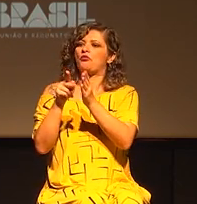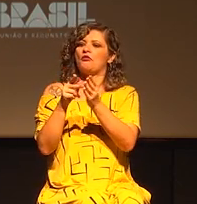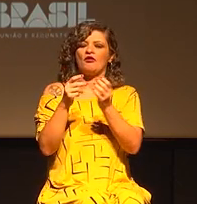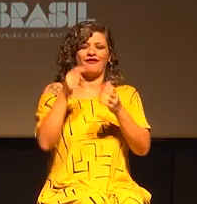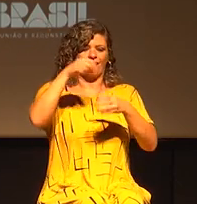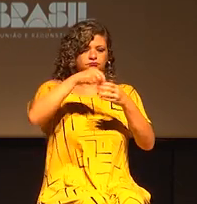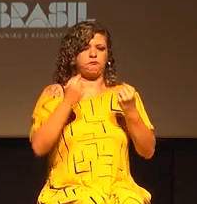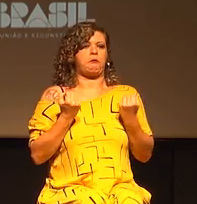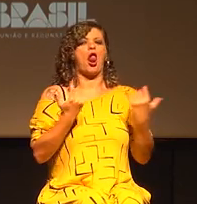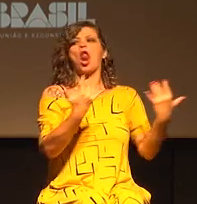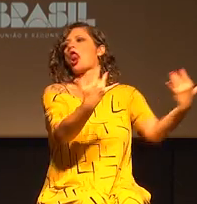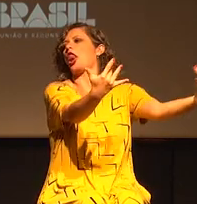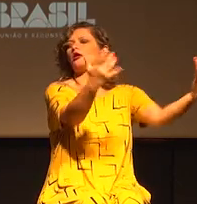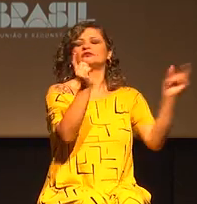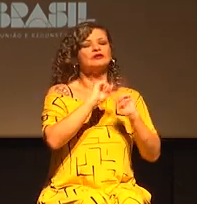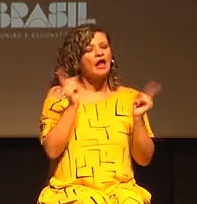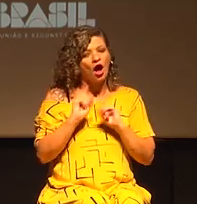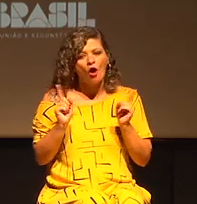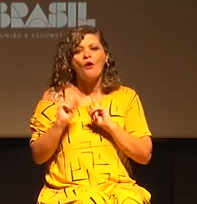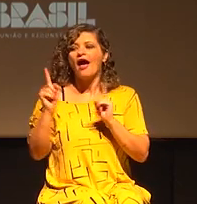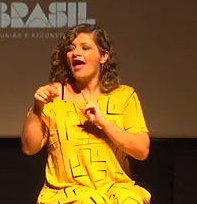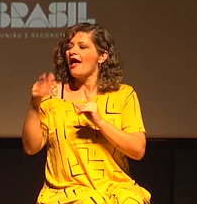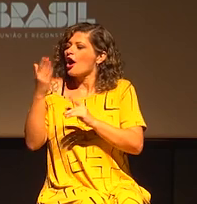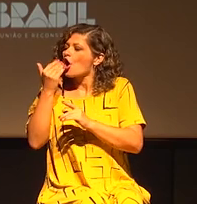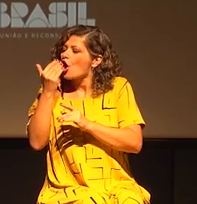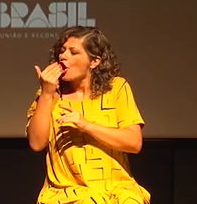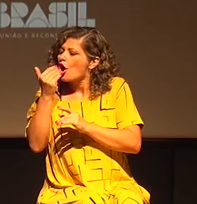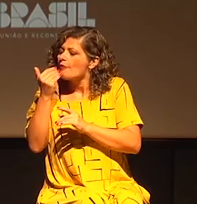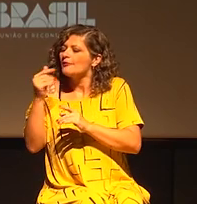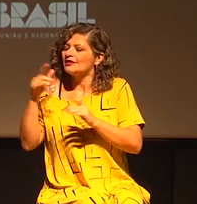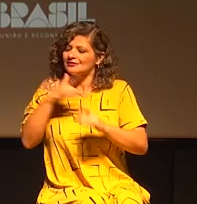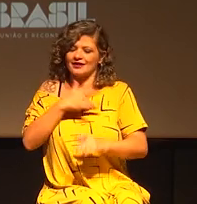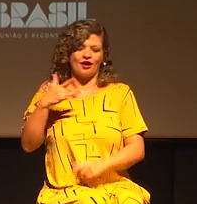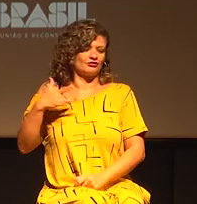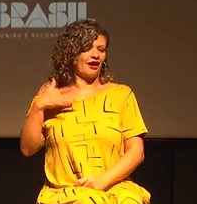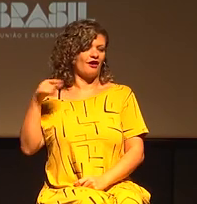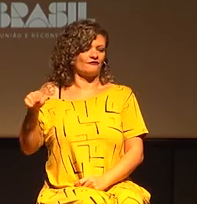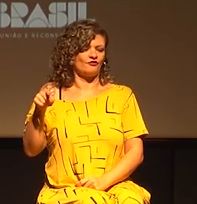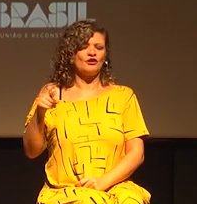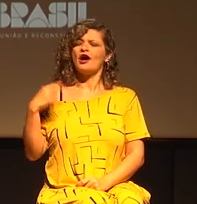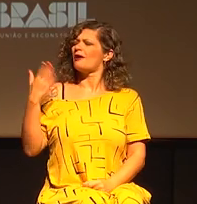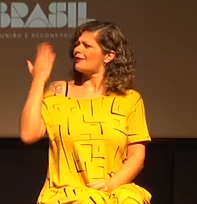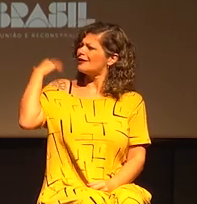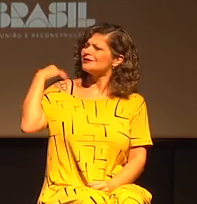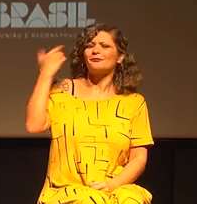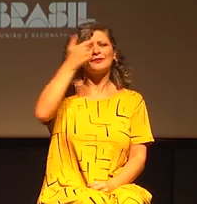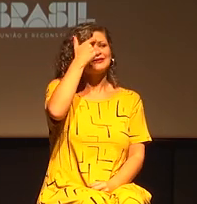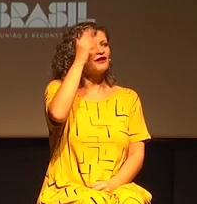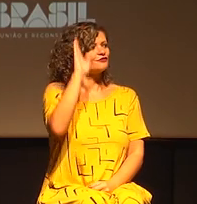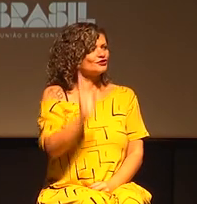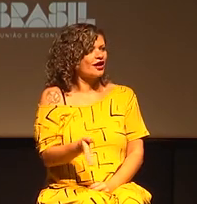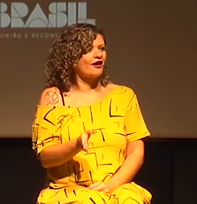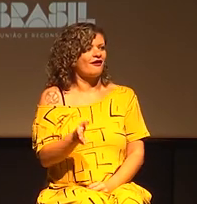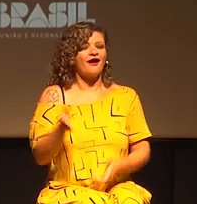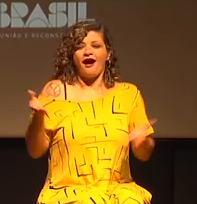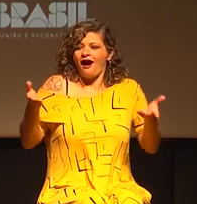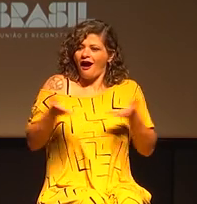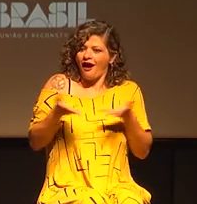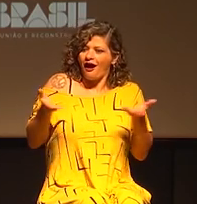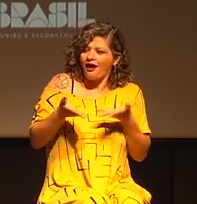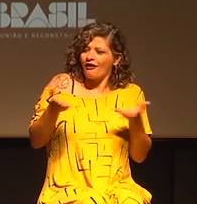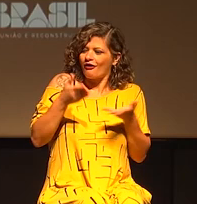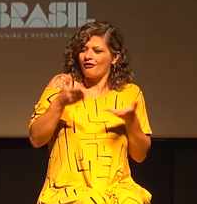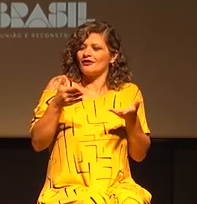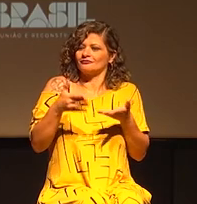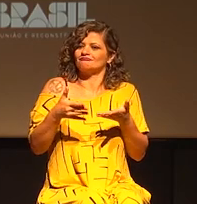venha uma comida realmente saudável que a gente pensa que é uma coisa que a gente já pensava antes que já fazia antes mas agora é com